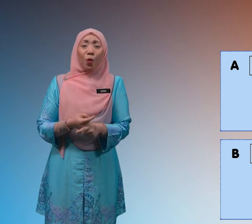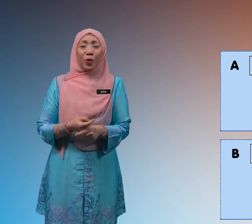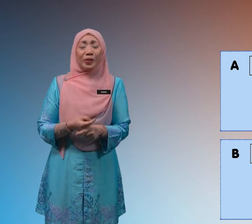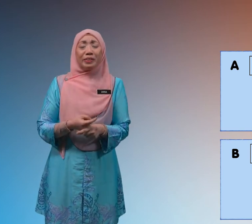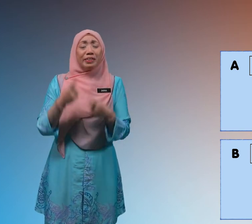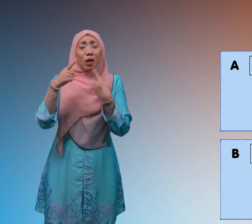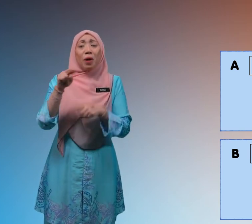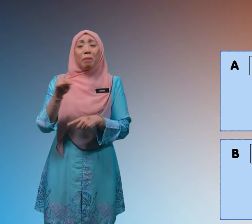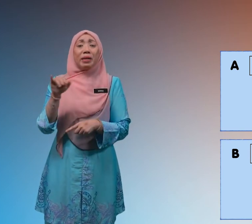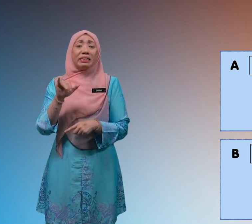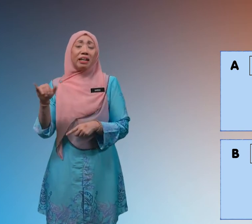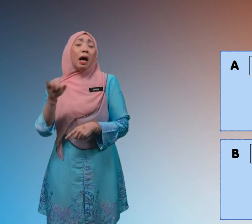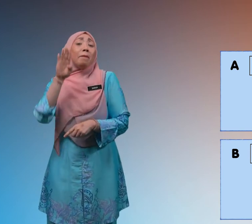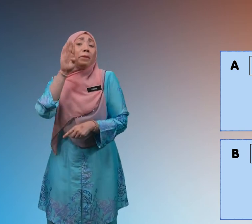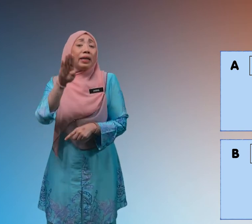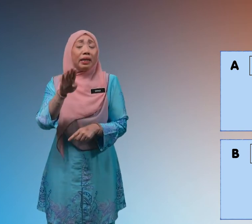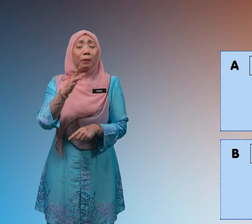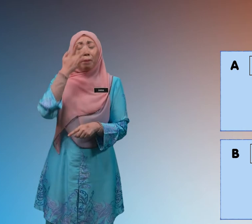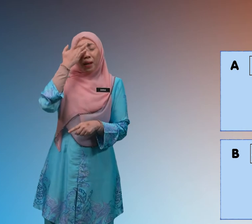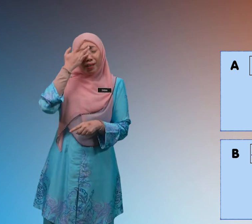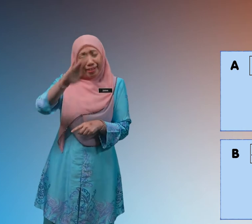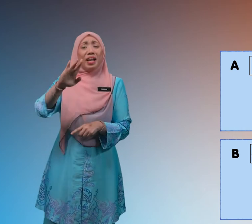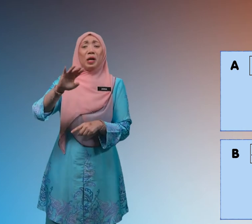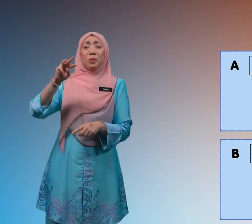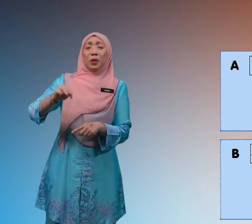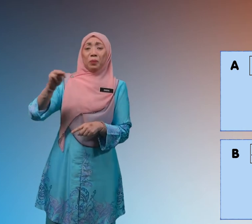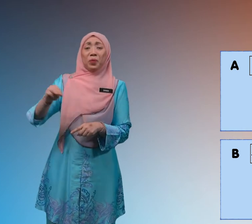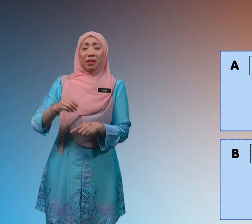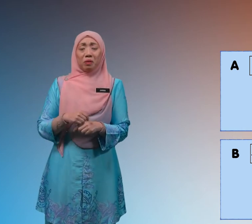Betul. Jawapannya B. Pandai